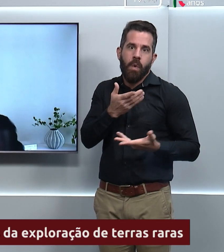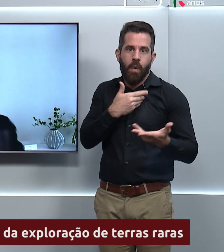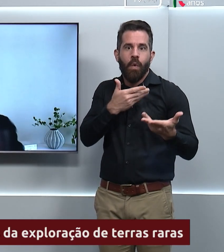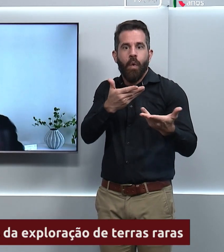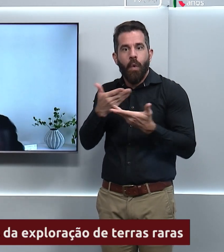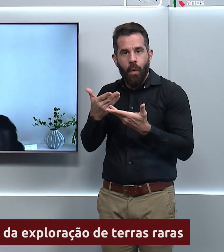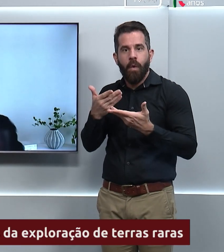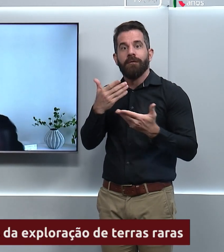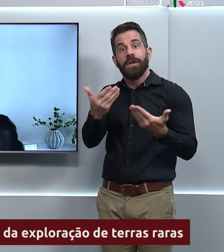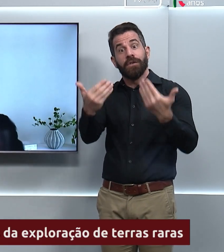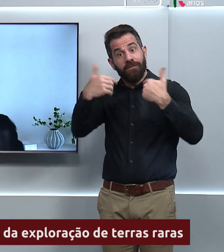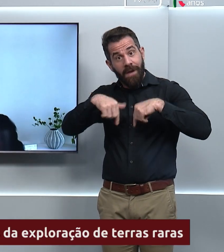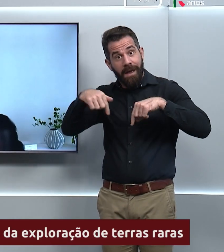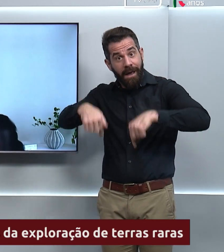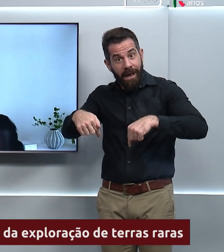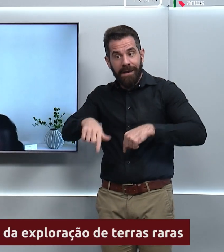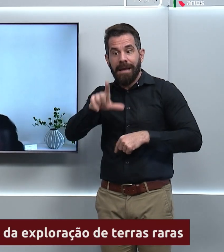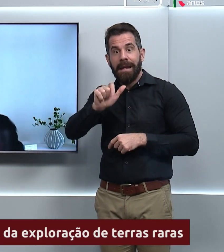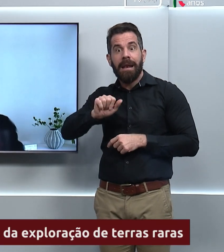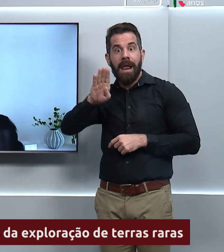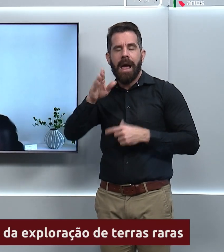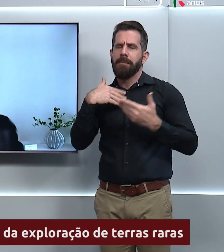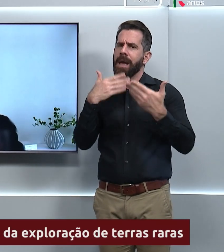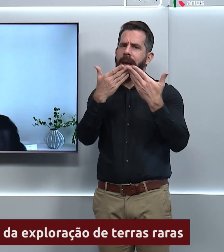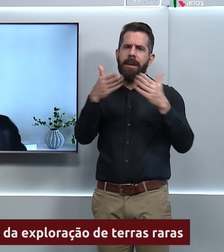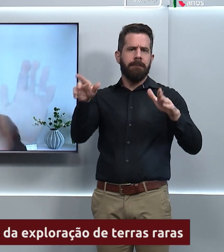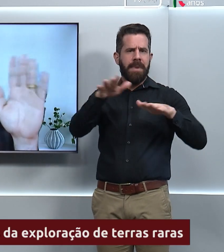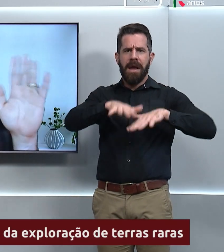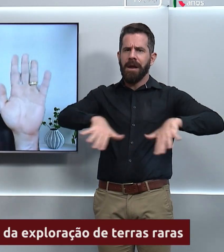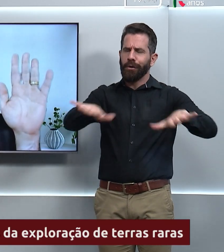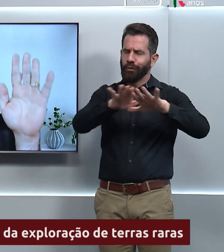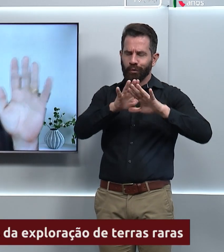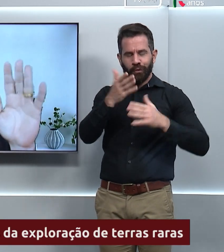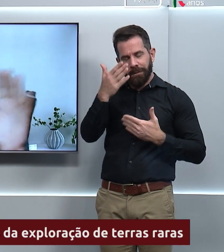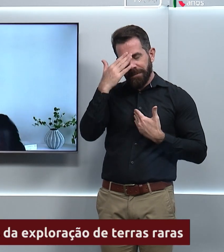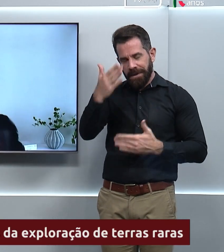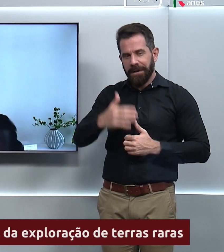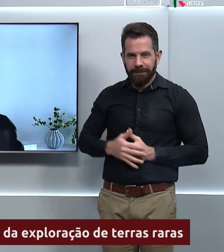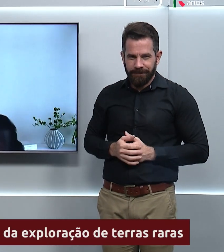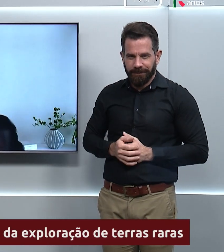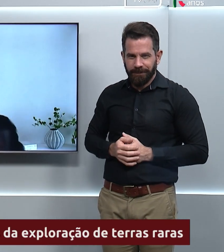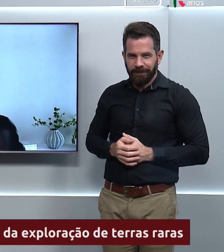visitar o nosso laboratório. Estamos sempre de portas abertas para a comunidade. Muito obrigado. Até mais.